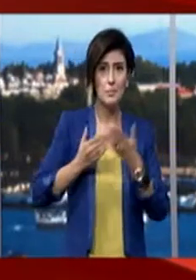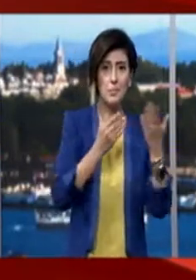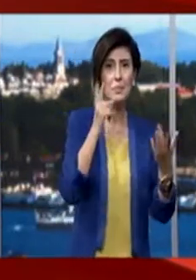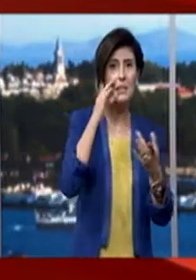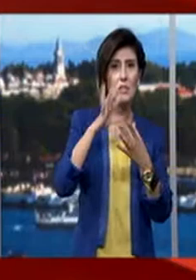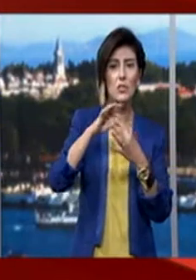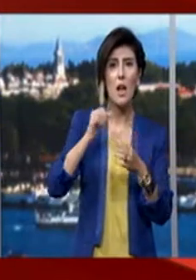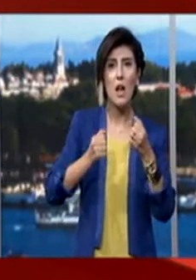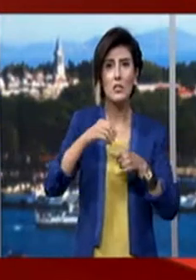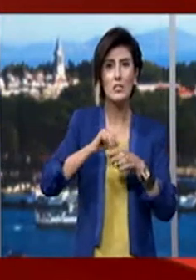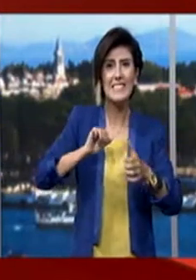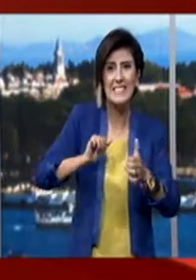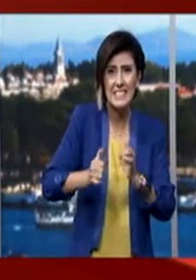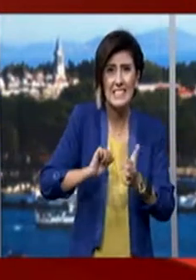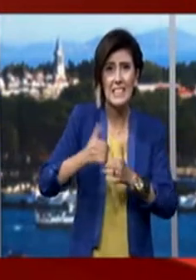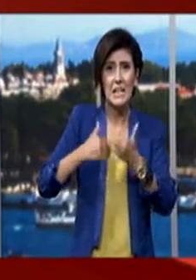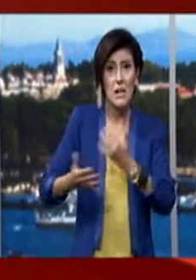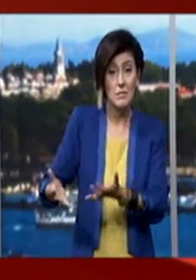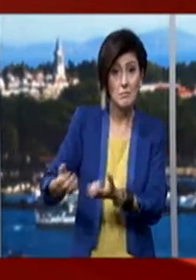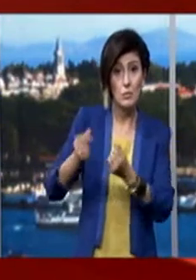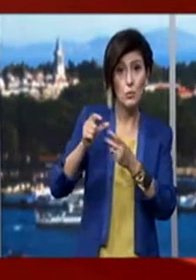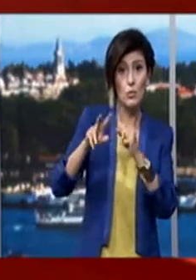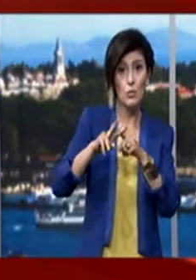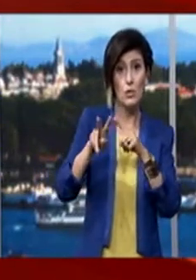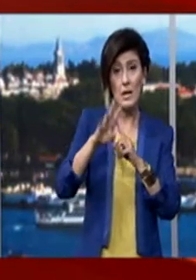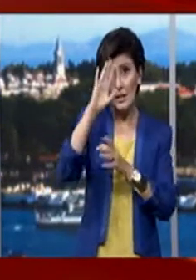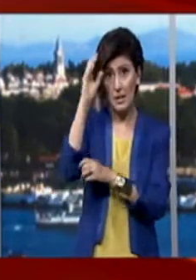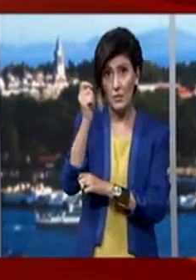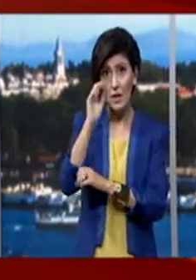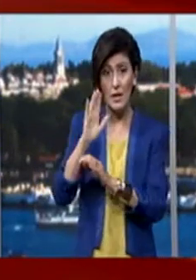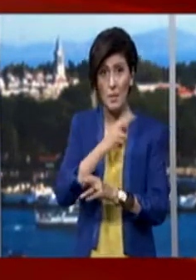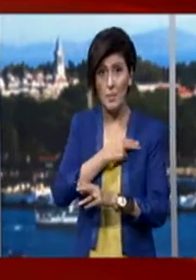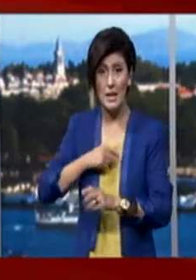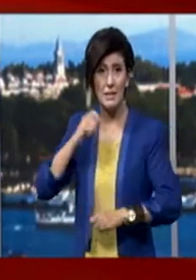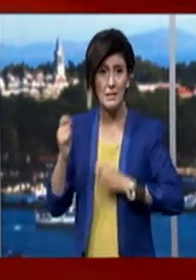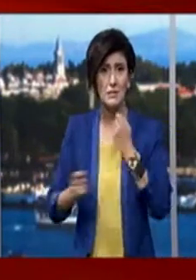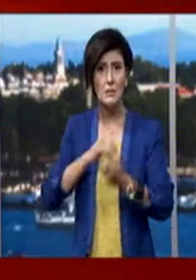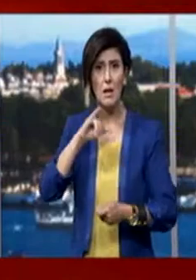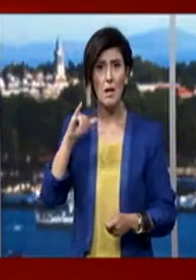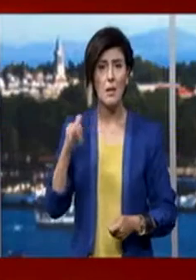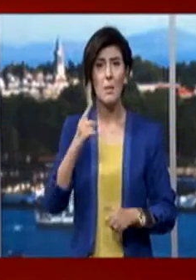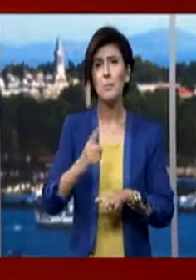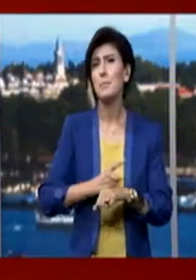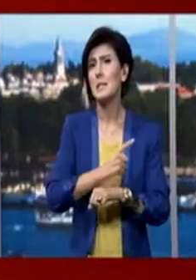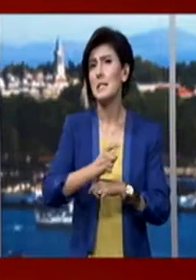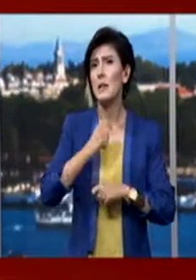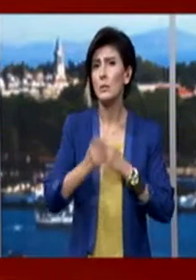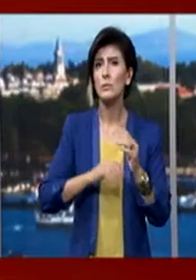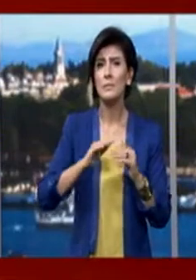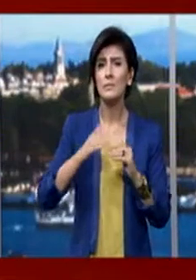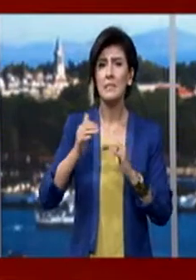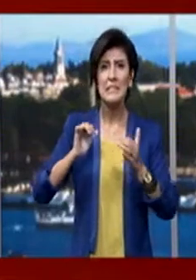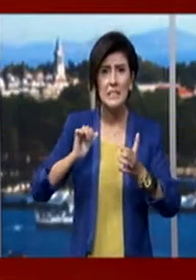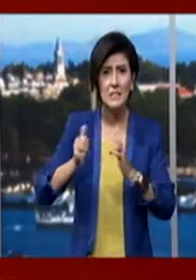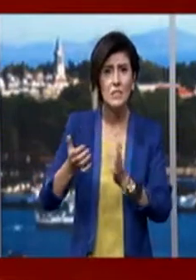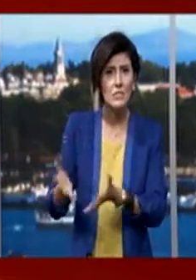sıkıştı. Sıkışan yaralıyı çıkarmak için Uşak Belediye İsfaiye ekipleri büyük çaba harcadı. Bir saatlik uğraşın ardından